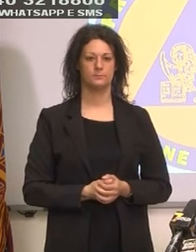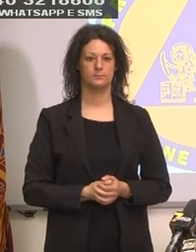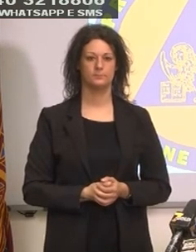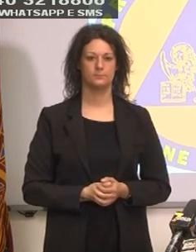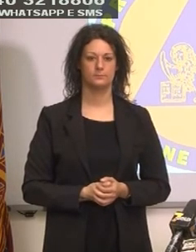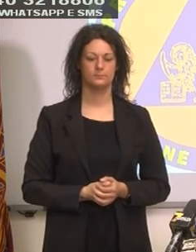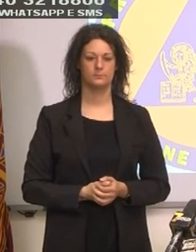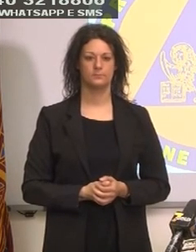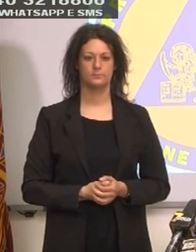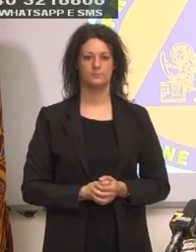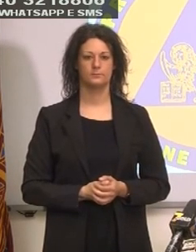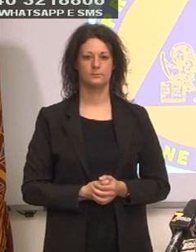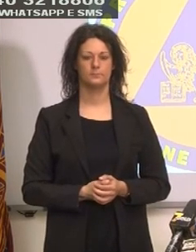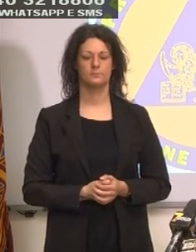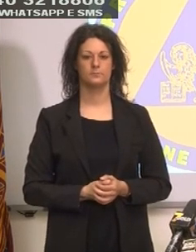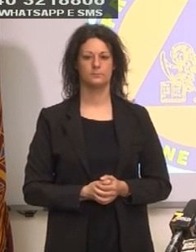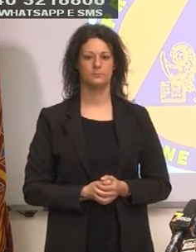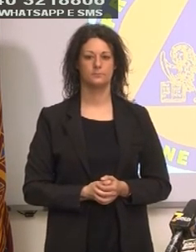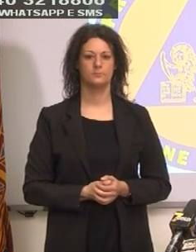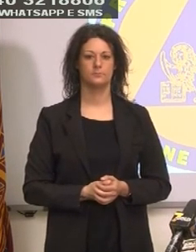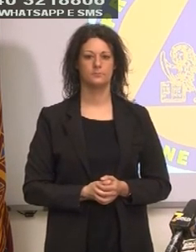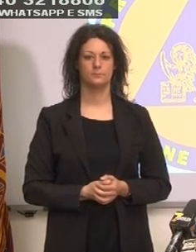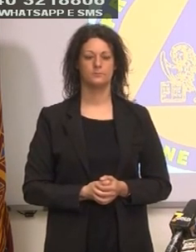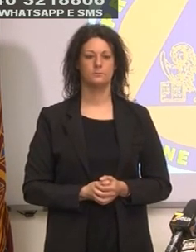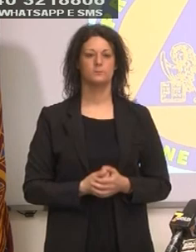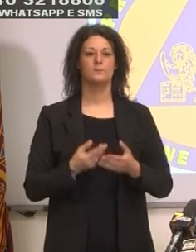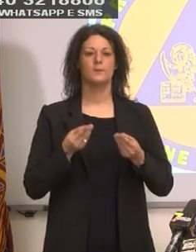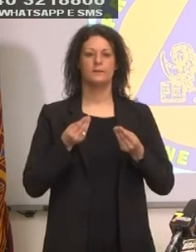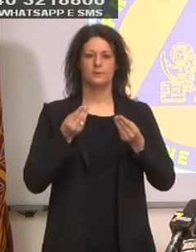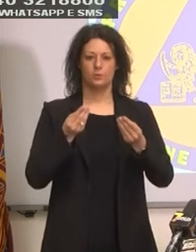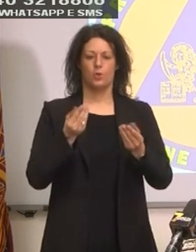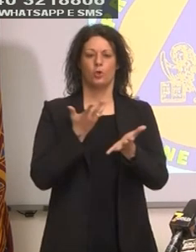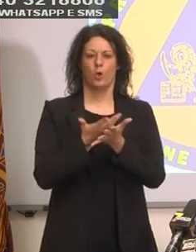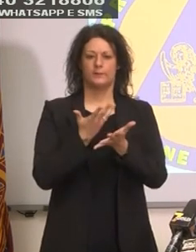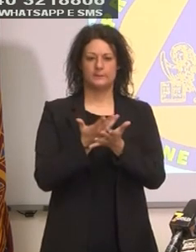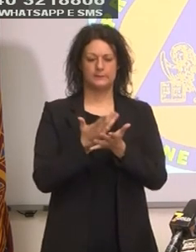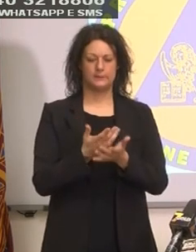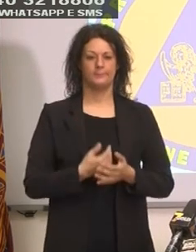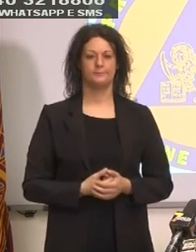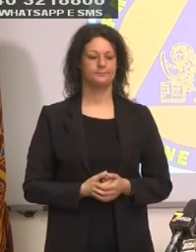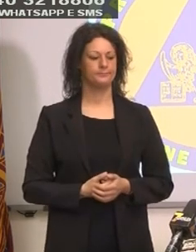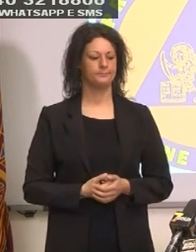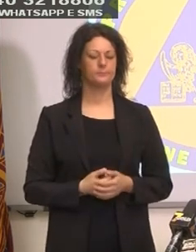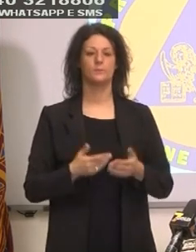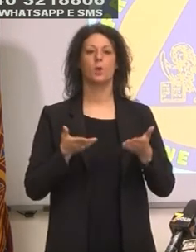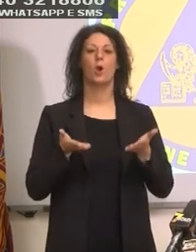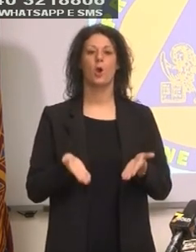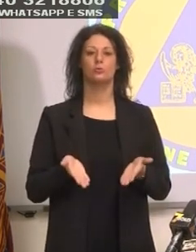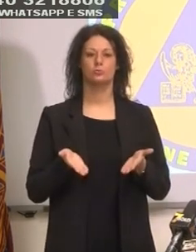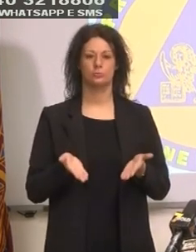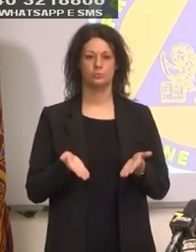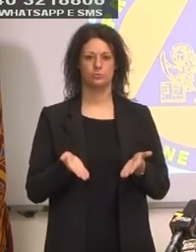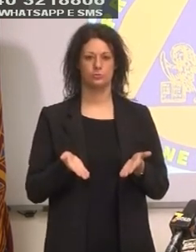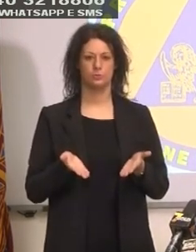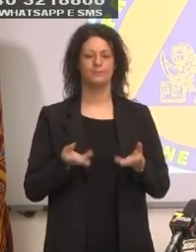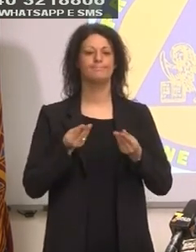prima un paio di notizie. La prima notizia, oggi vi divulghiamo, eccola